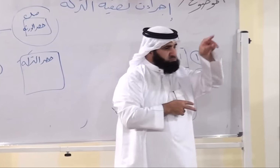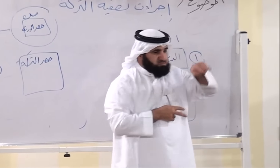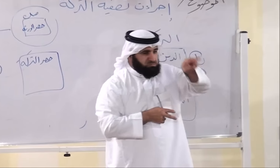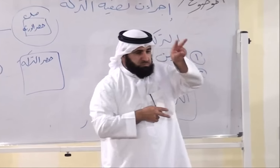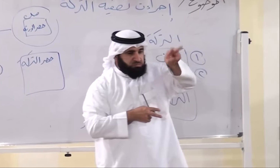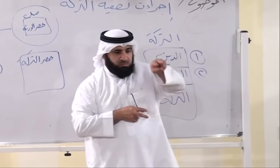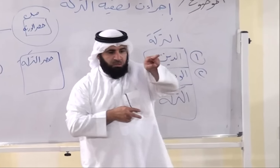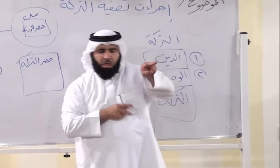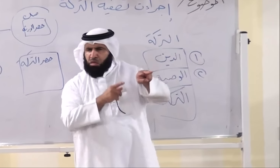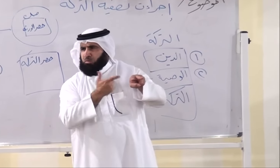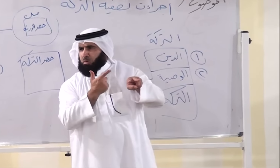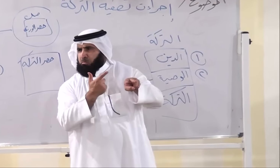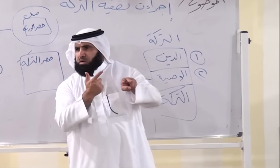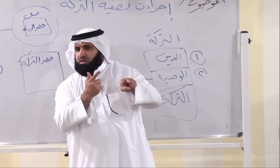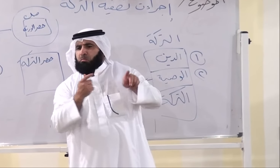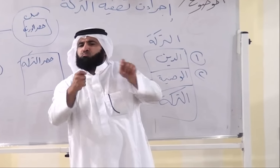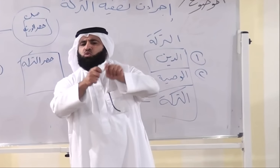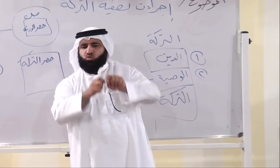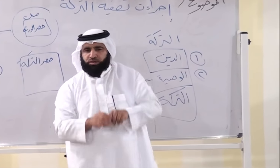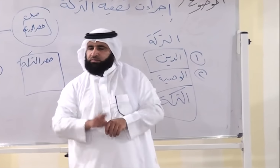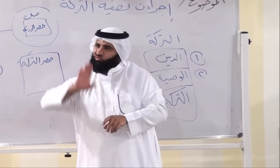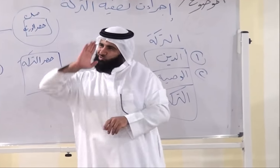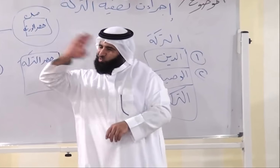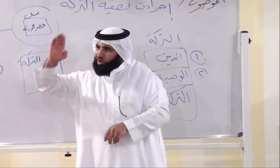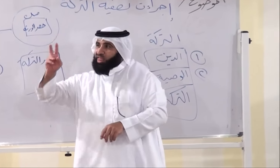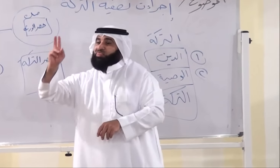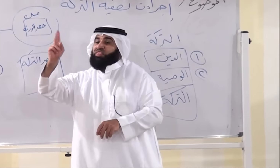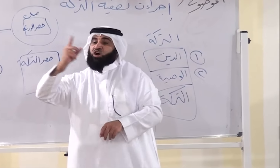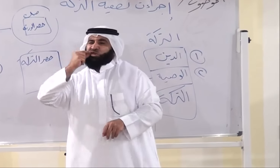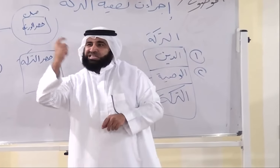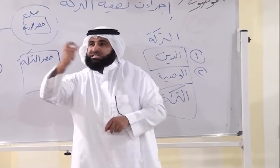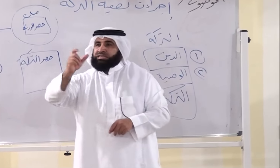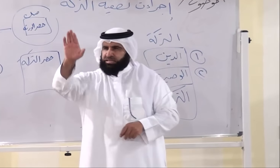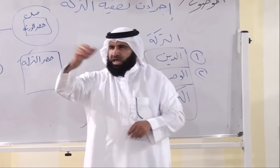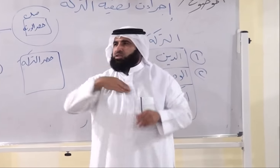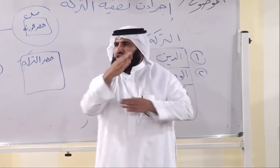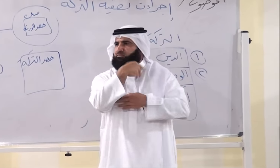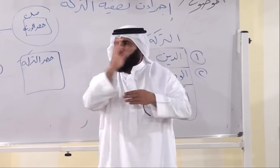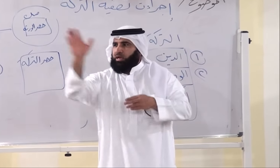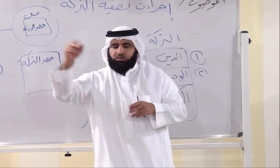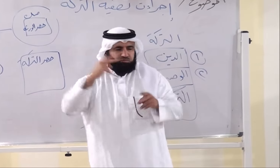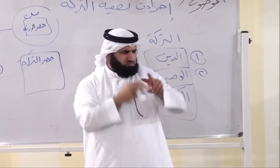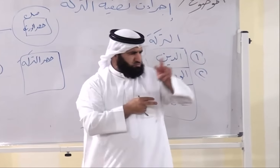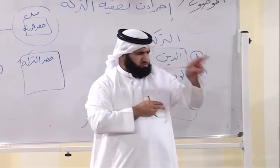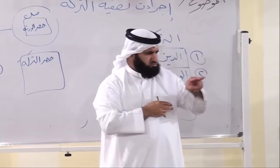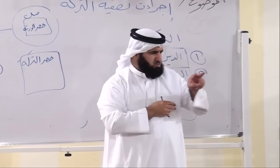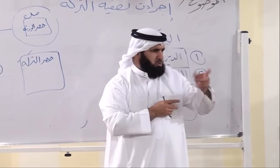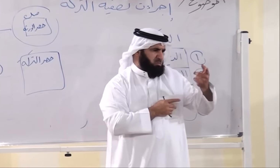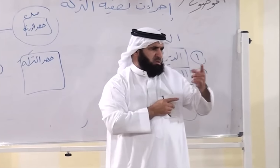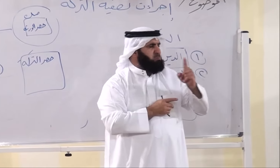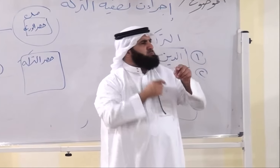حسب فنه ومعرفته. العقارات كذلك